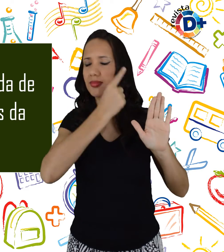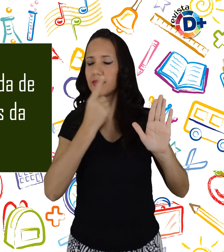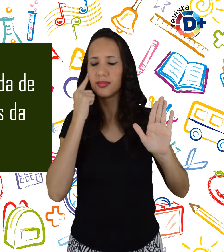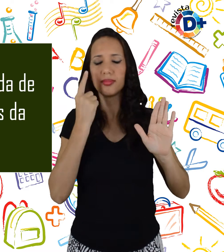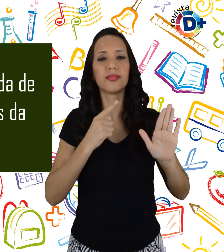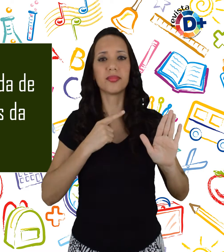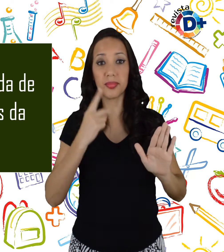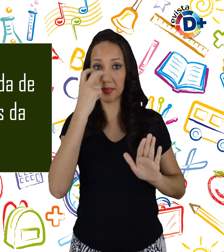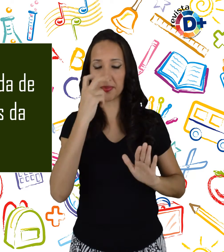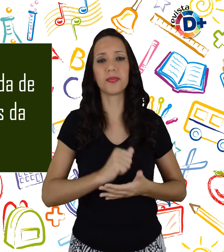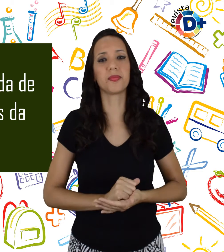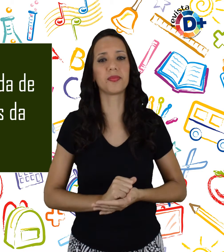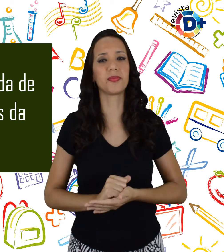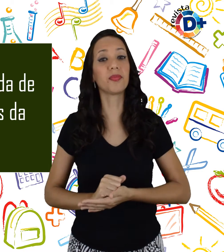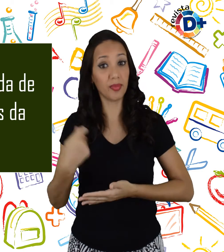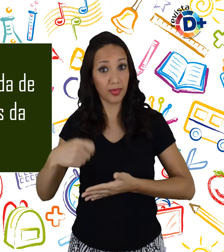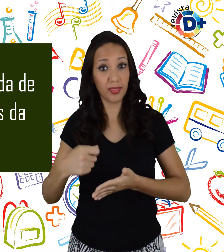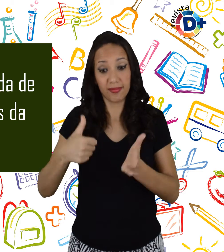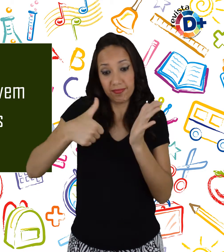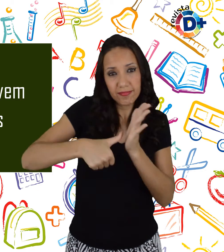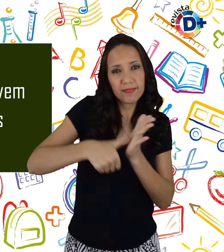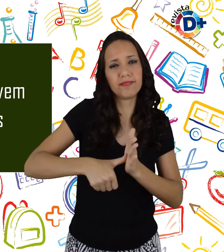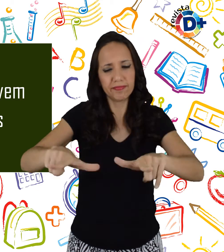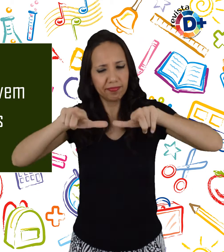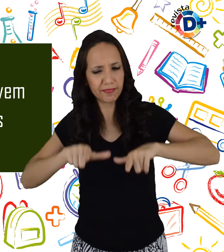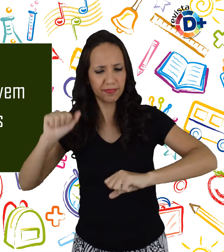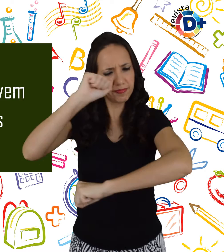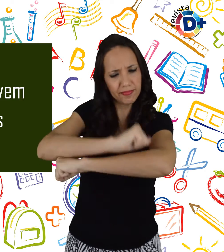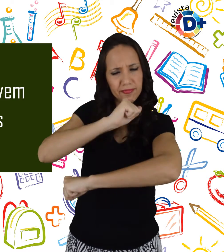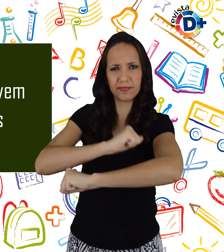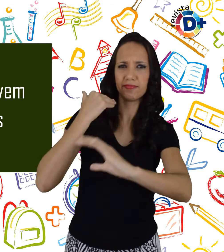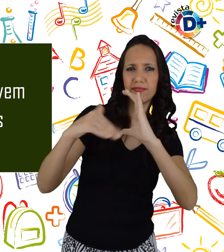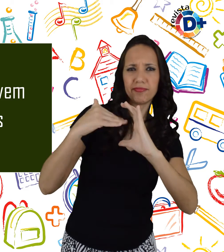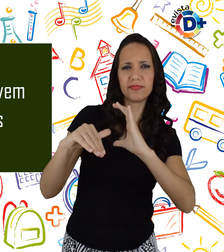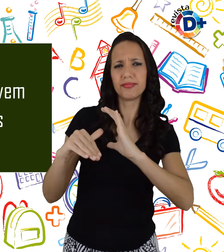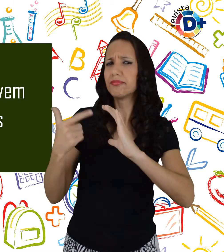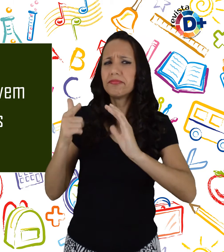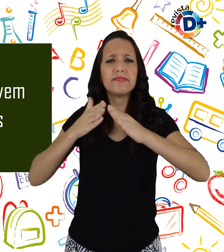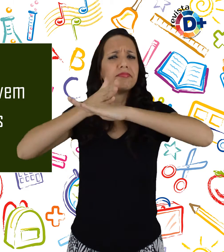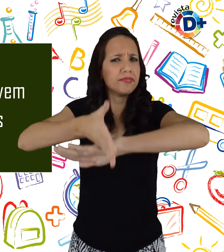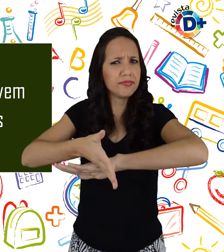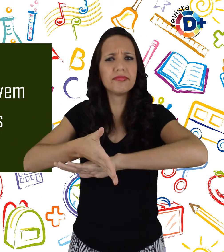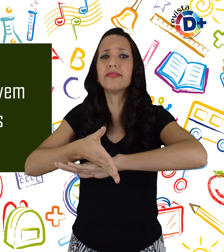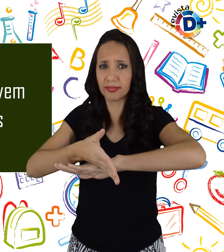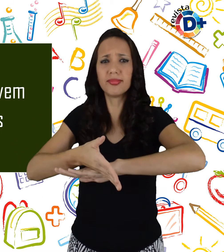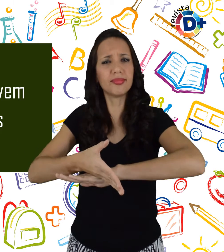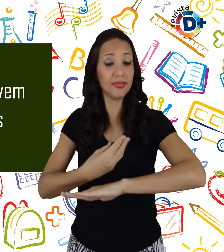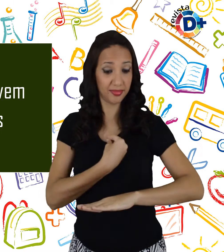devem ser digitalizados e caso não tenha acesso ao recurso compareça a uma unidade do s e faça